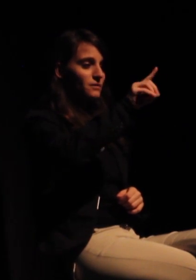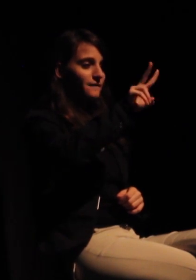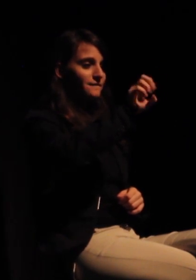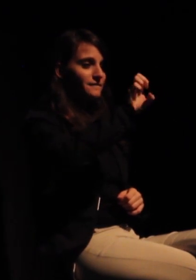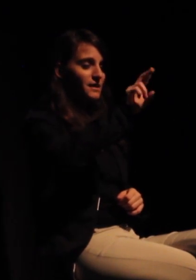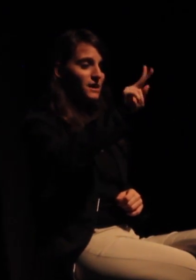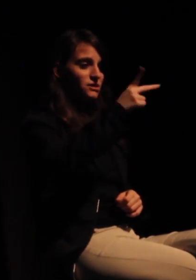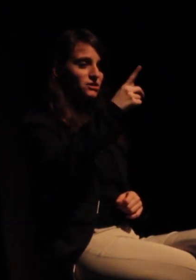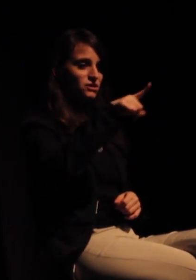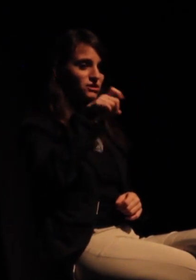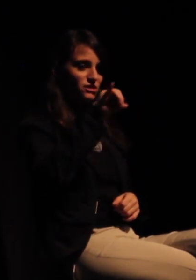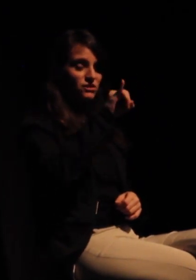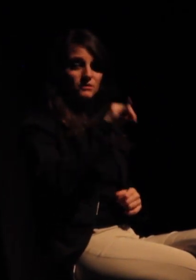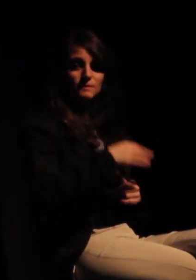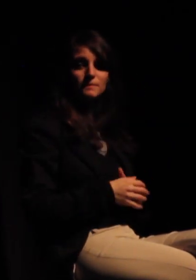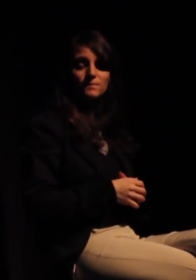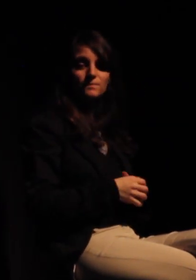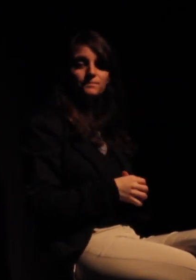Bertolt Brecht.